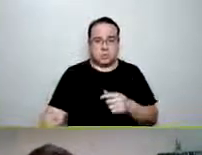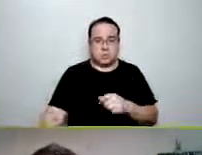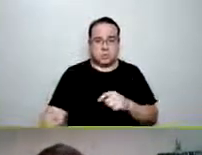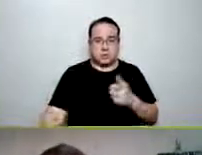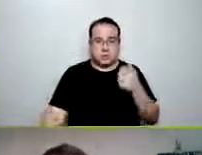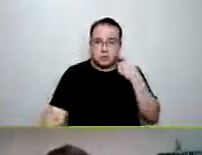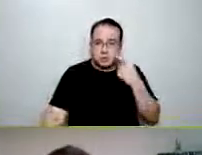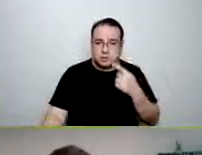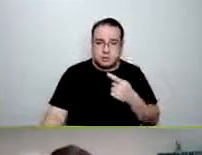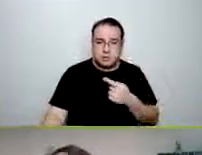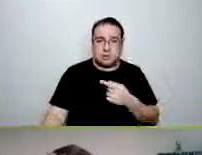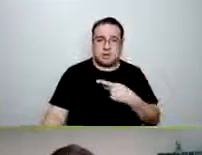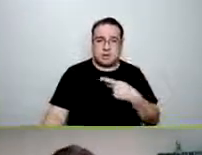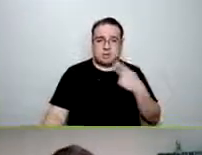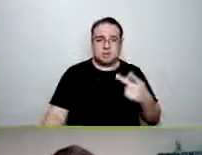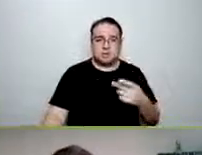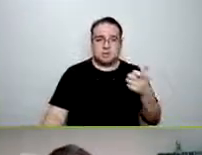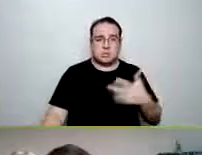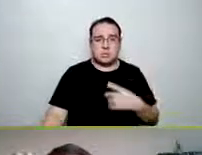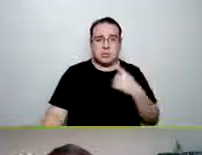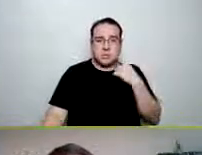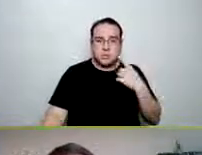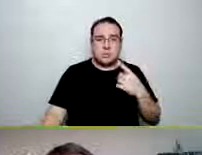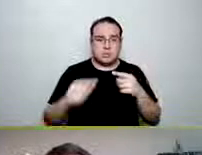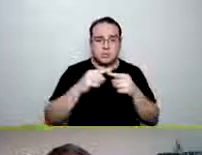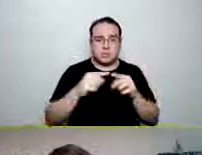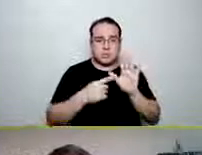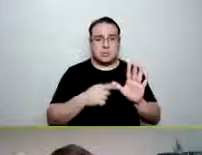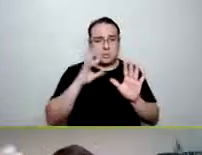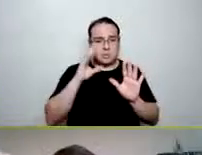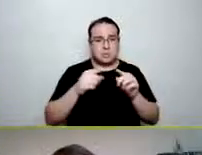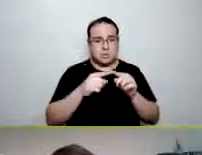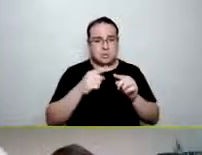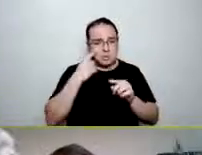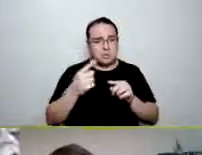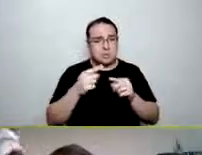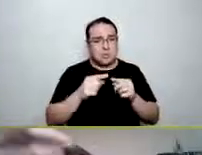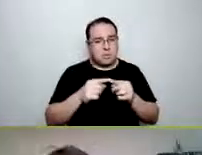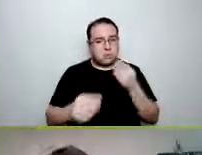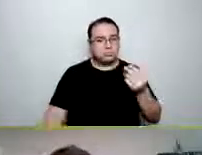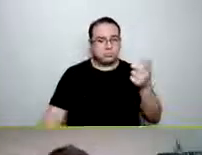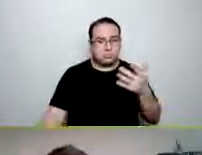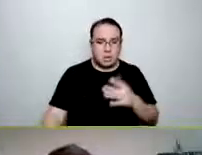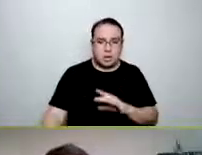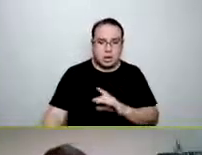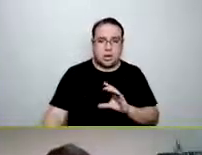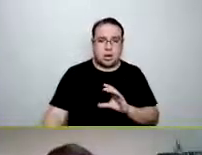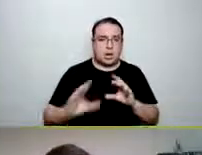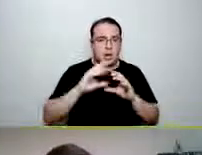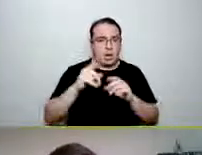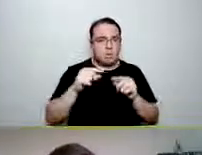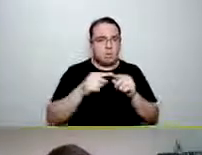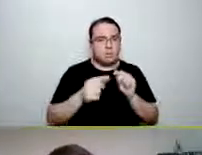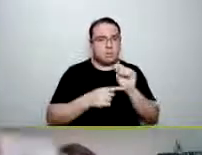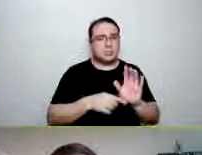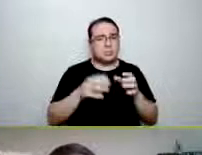primeiras visitas, eu ainda não trabalhei na documentação, eu ainda fiz somente descrição, então estou fazendo trabalho de campo, pegando nomes